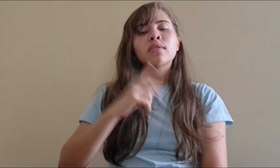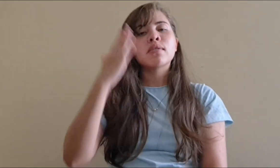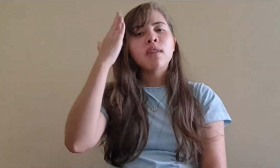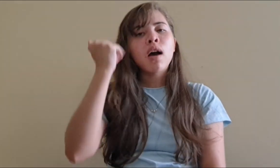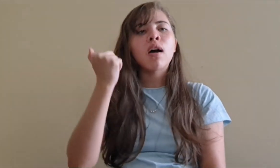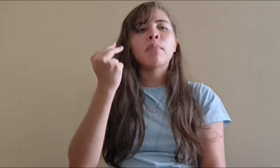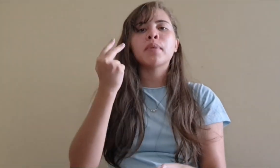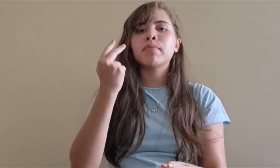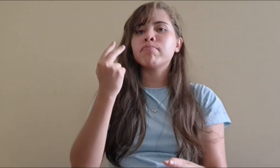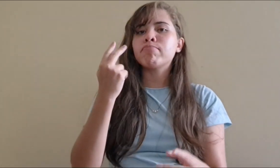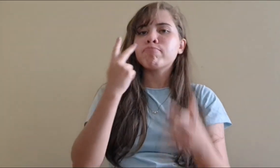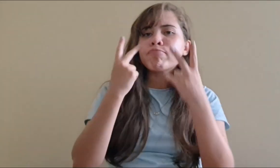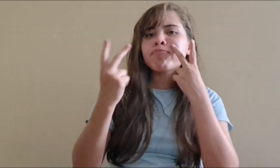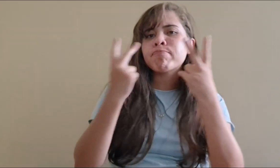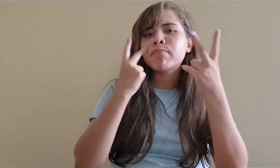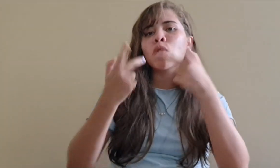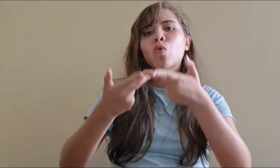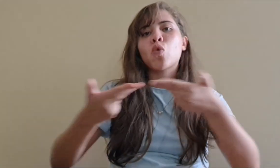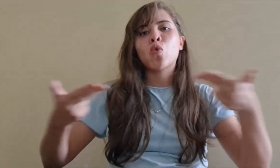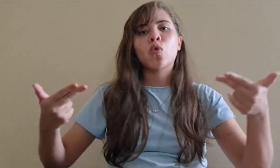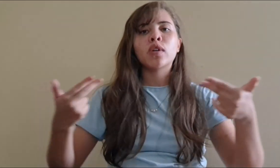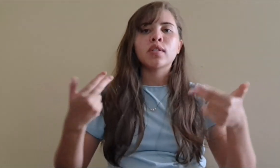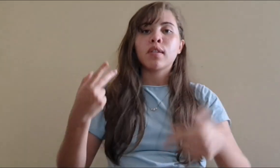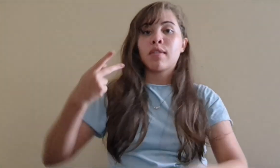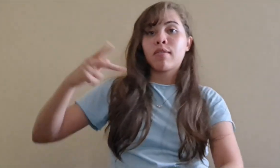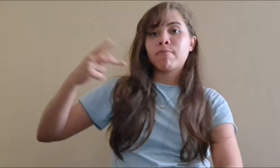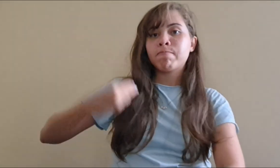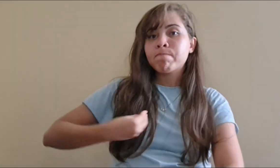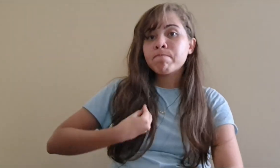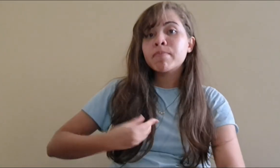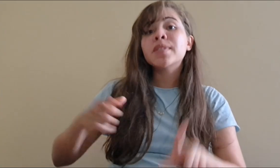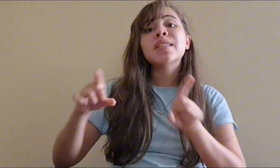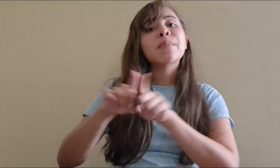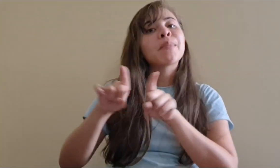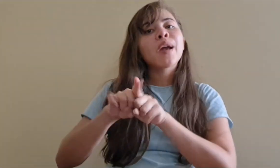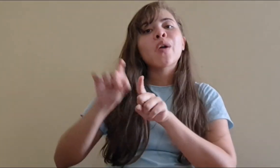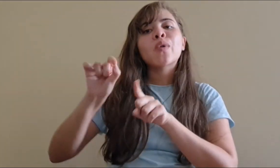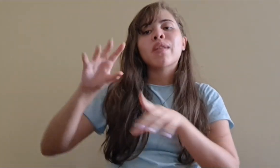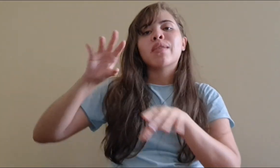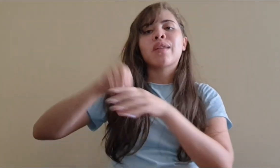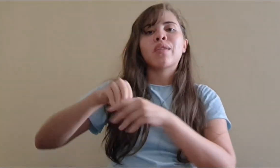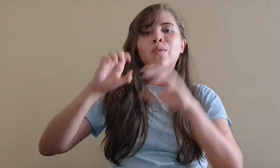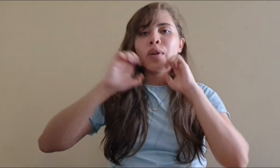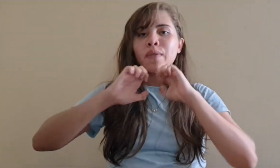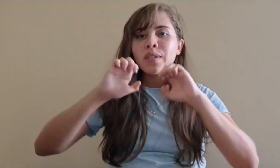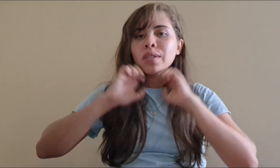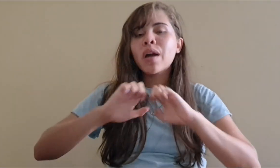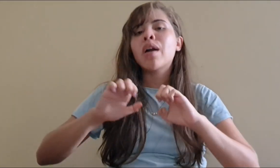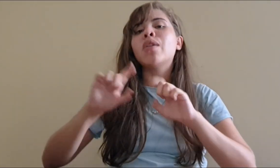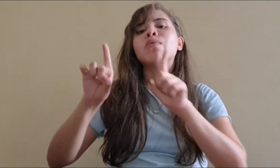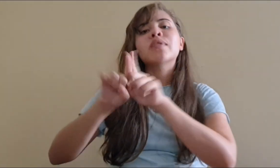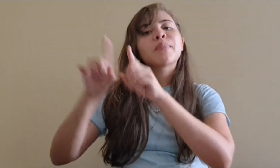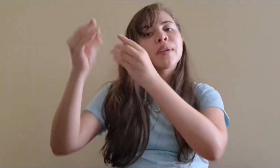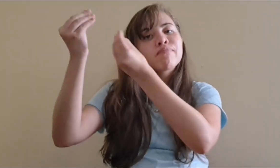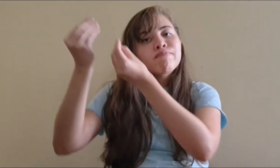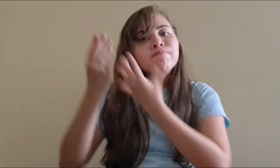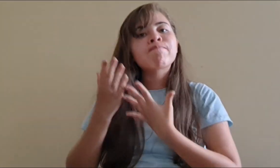Eles têm experiência, eles sabem as coisas que vão acontecer. E